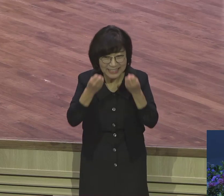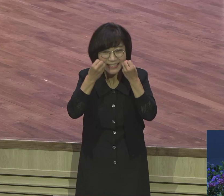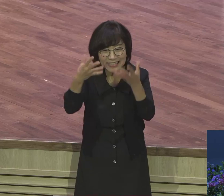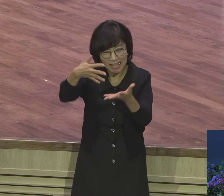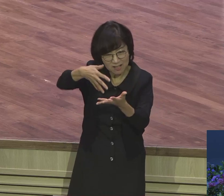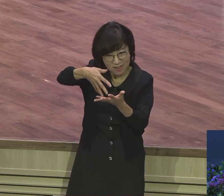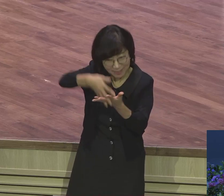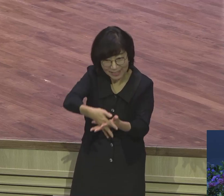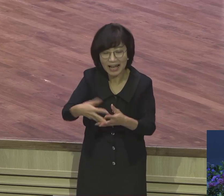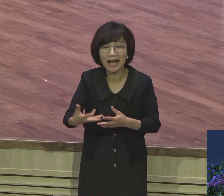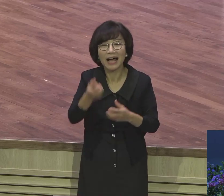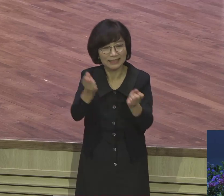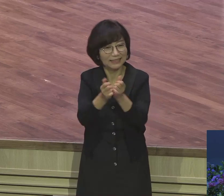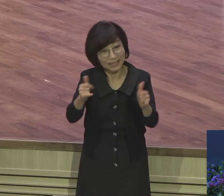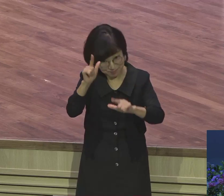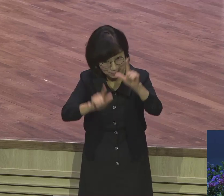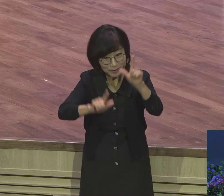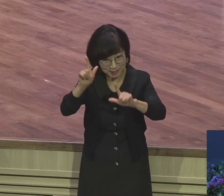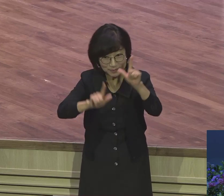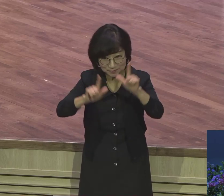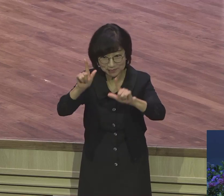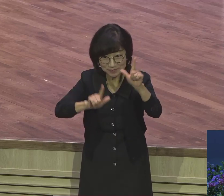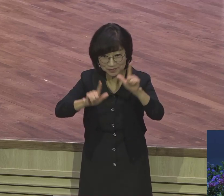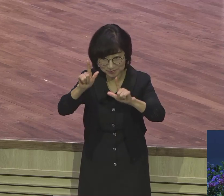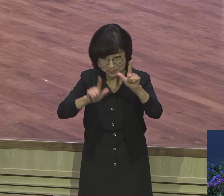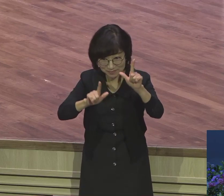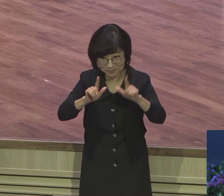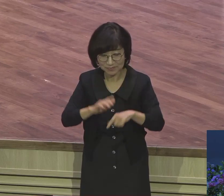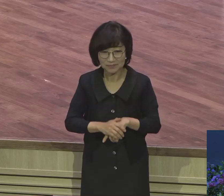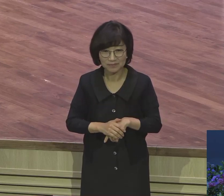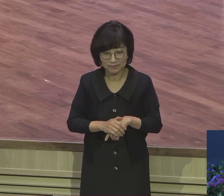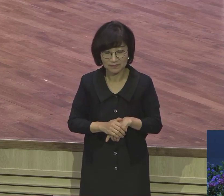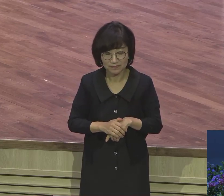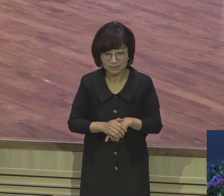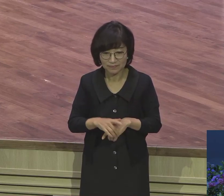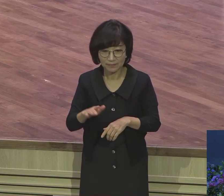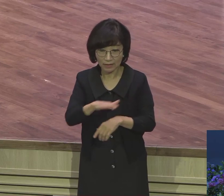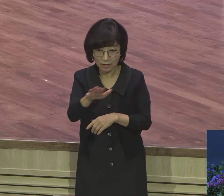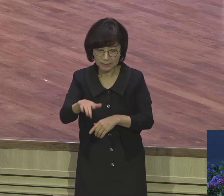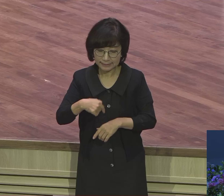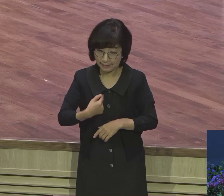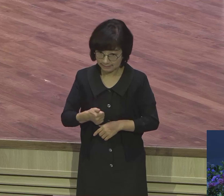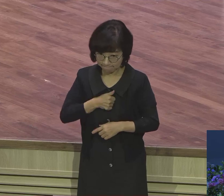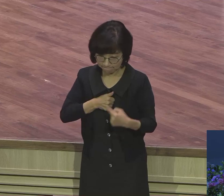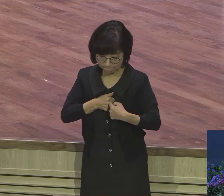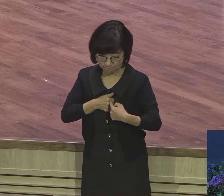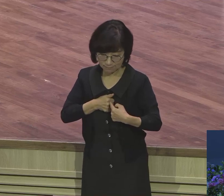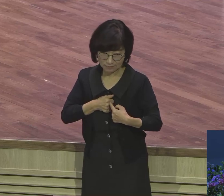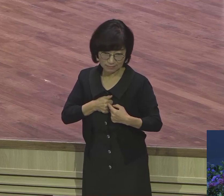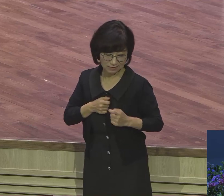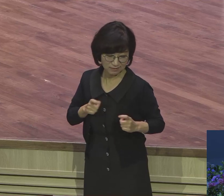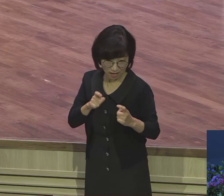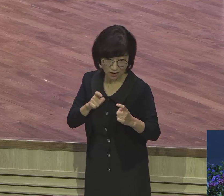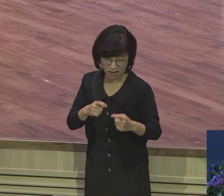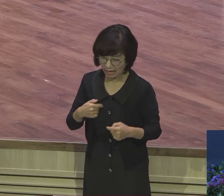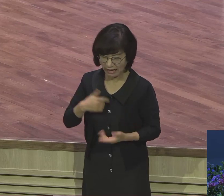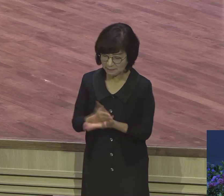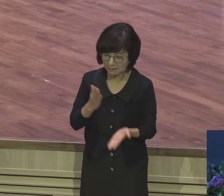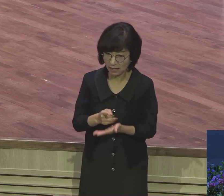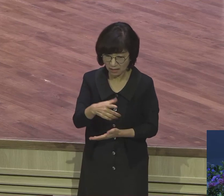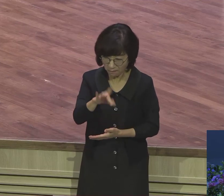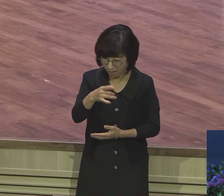자의 모습이에요. 이게 다릅니다. 여러분 자존심과 싸우세요. 자존심은 못하게 할 겁니다.